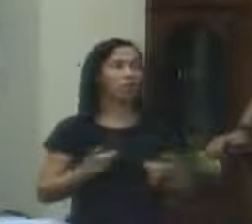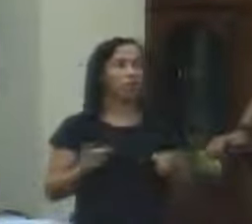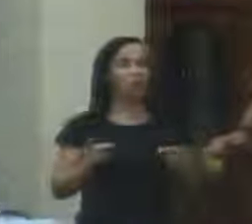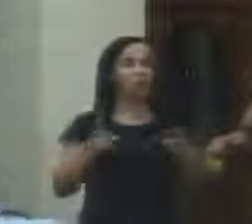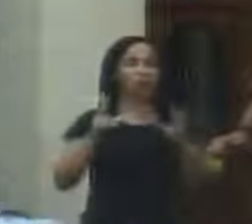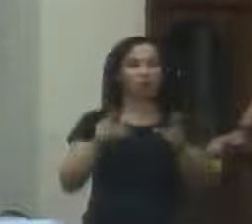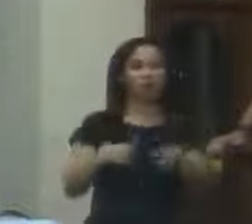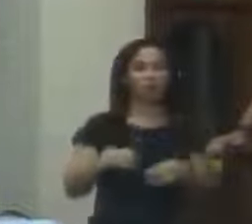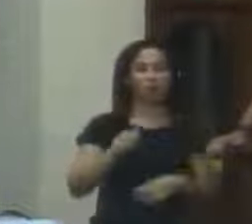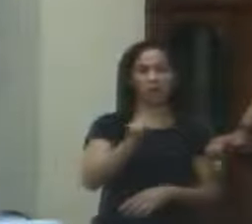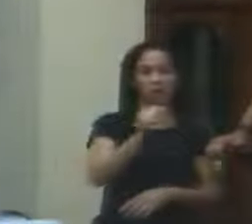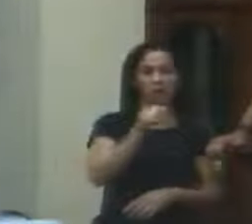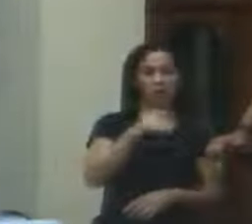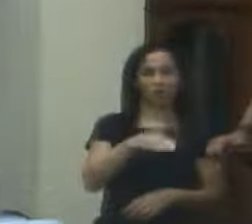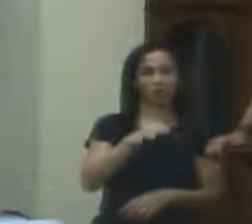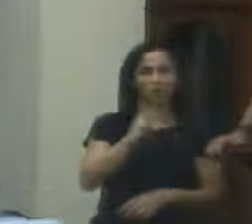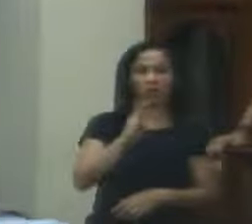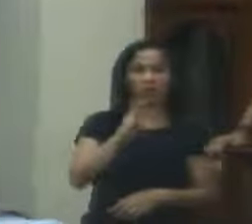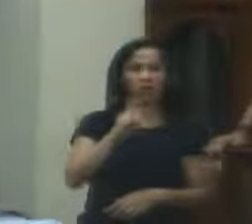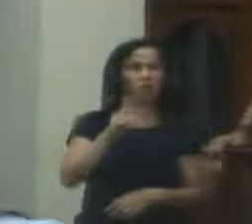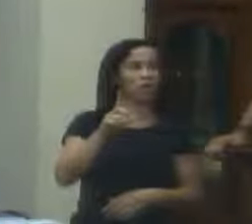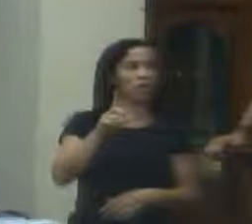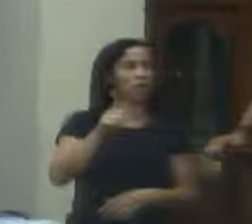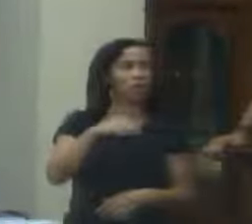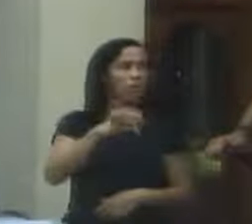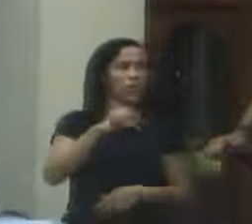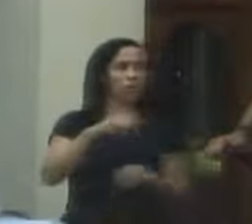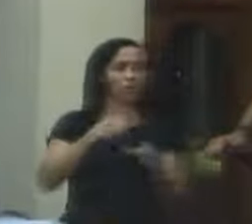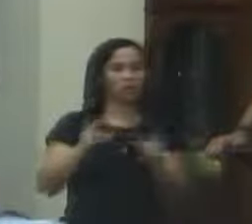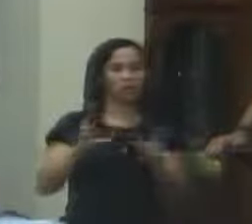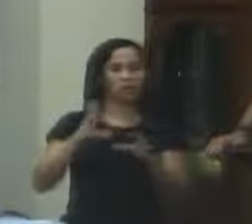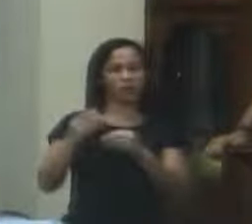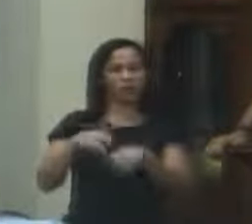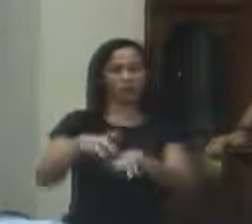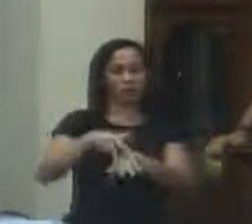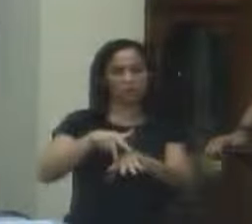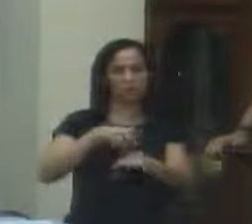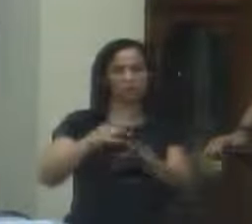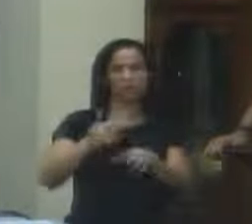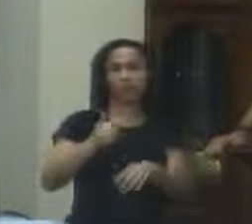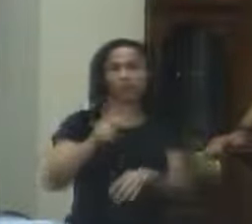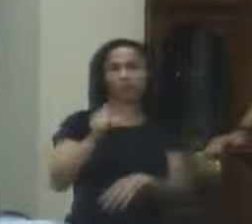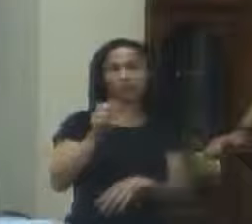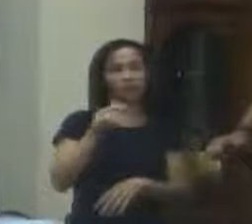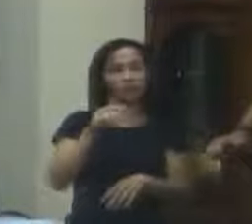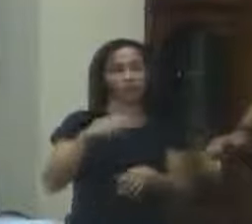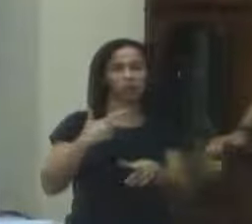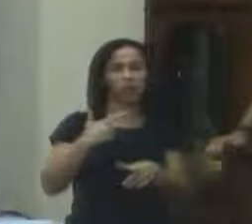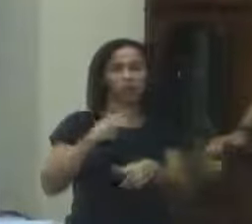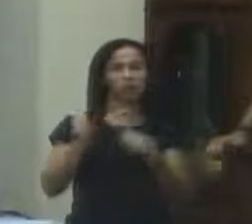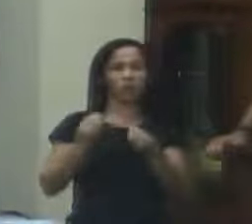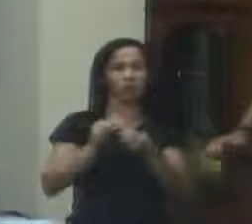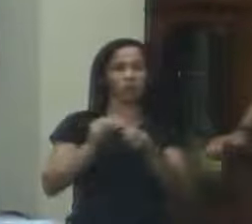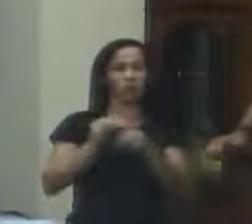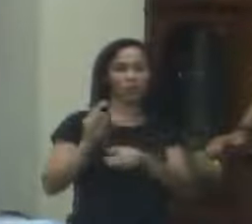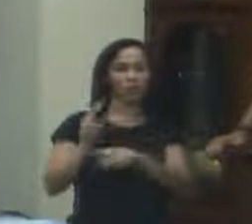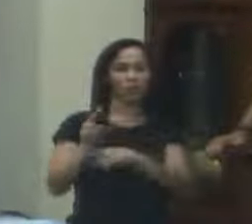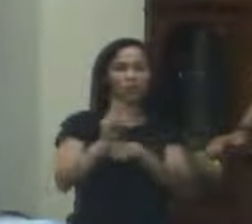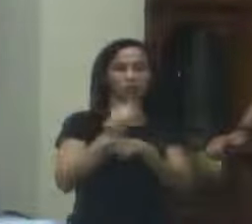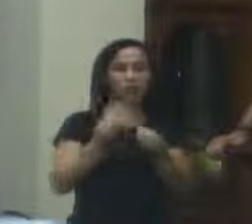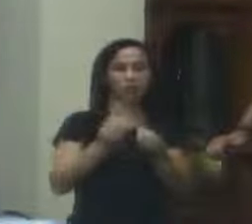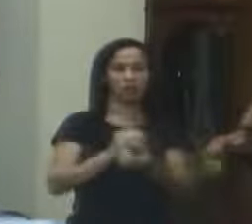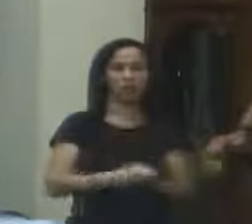produto, o ambulante, o camelô vem, bota chinelo, bota cerveja, bota tudo, e a Acritur não tinha esse poder de fiscalizar. A gente botava os segurança, 4, 5,